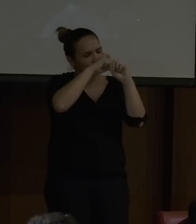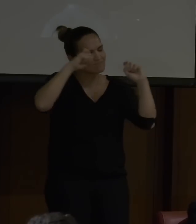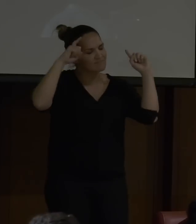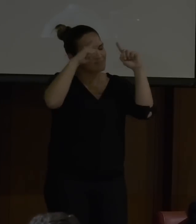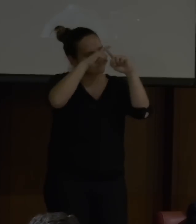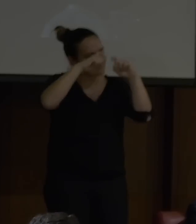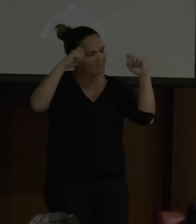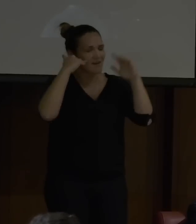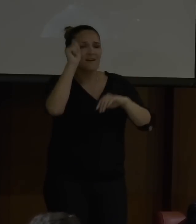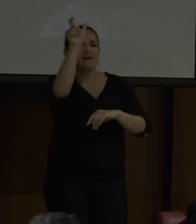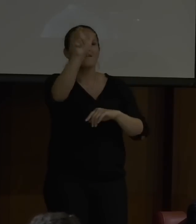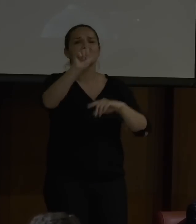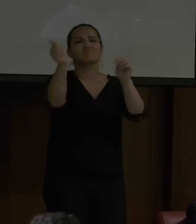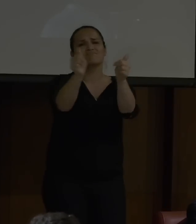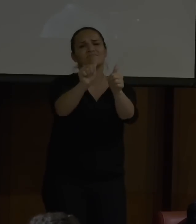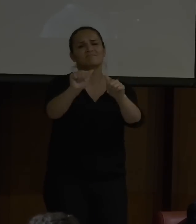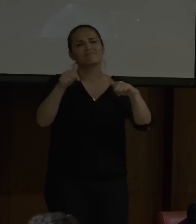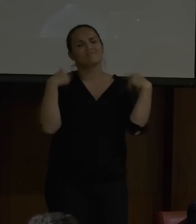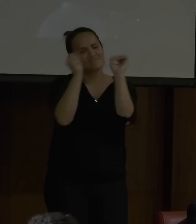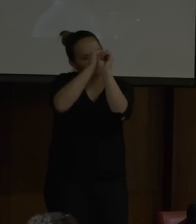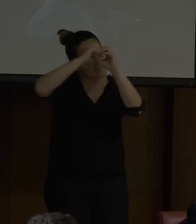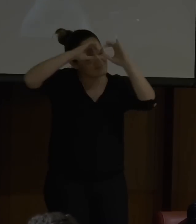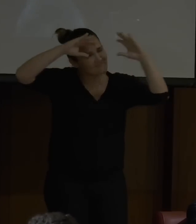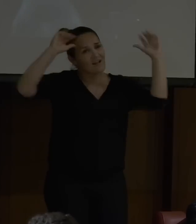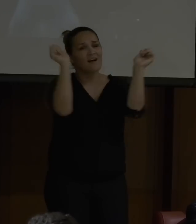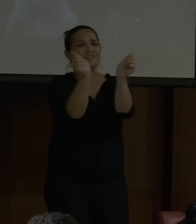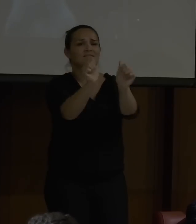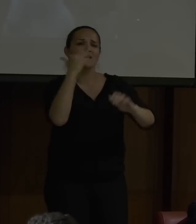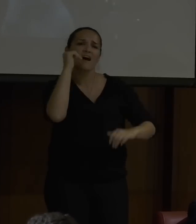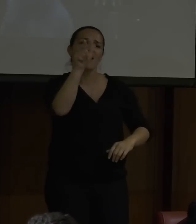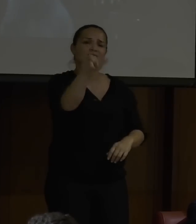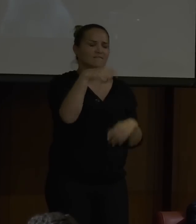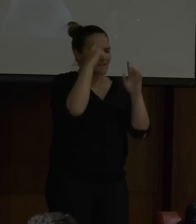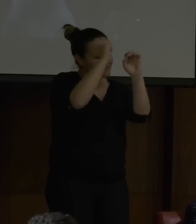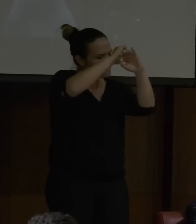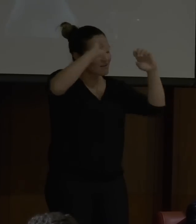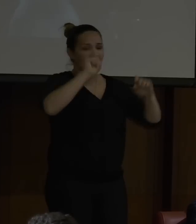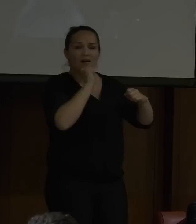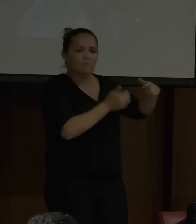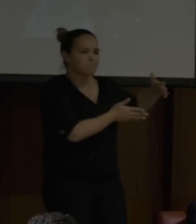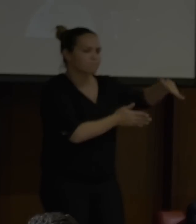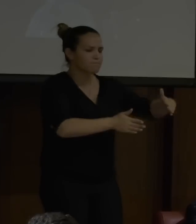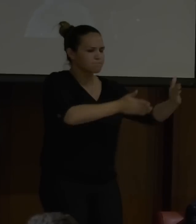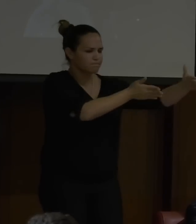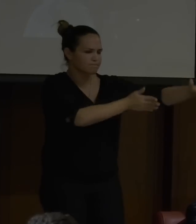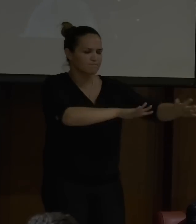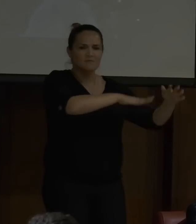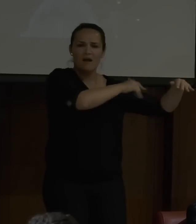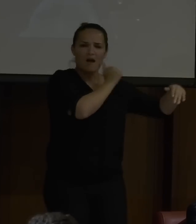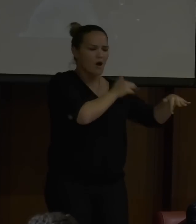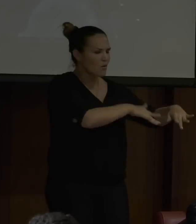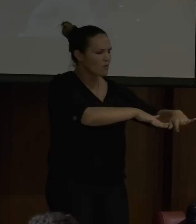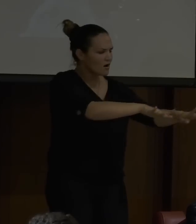pensando en la mujer que me hace soñar. Las aguas claras del río Tocaimo me dieron